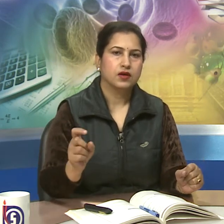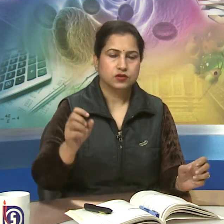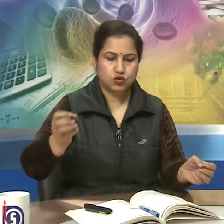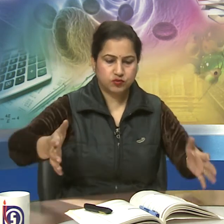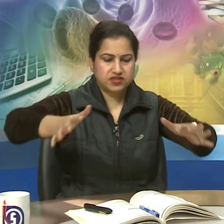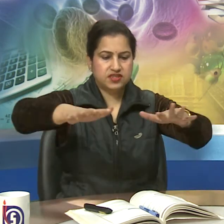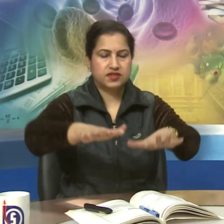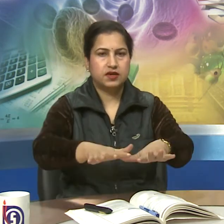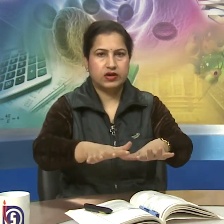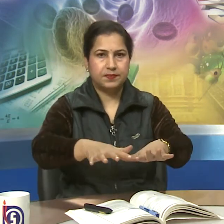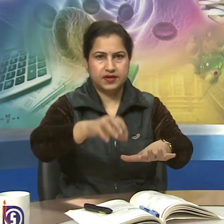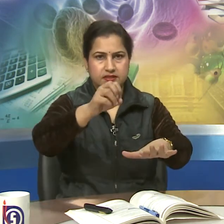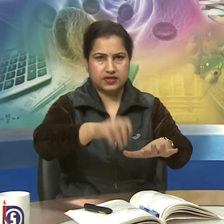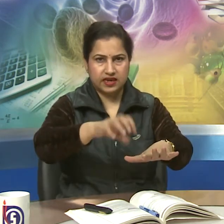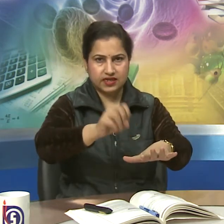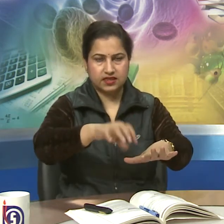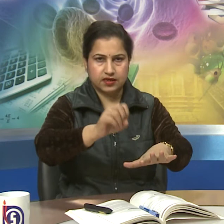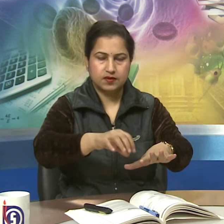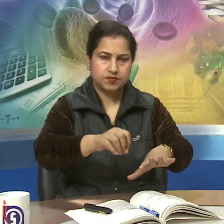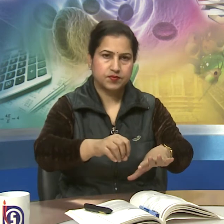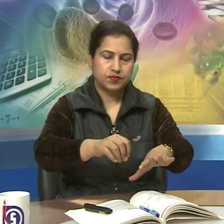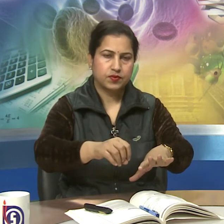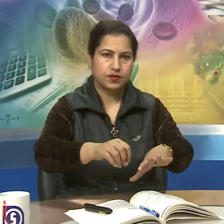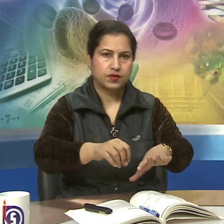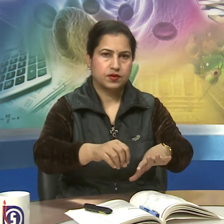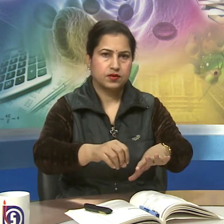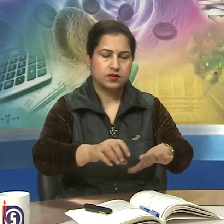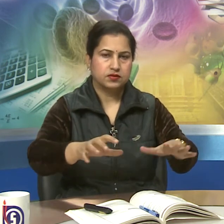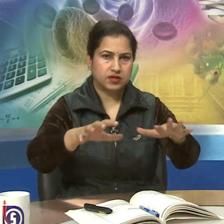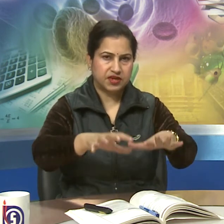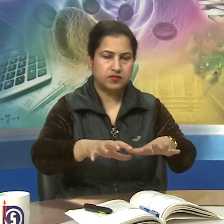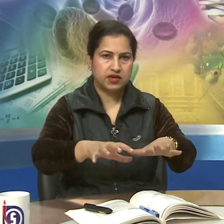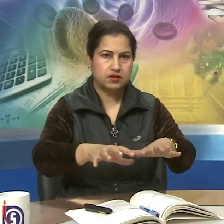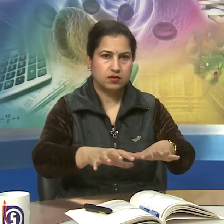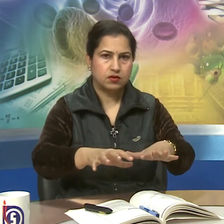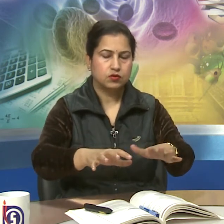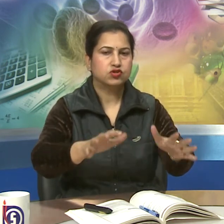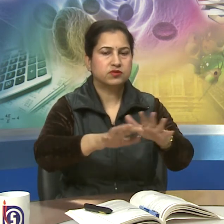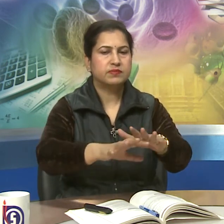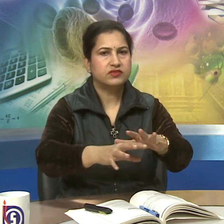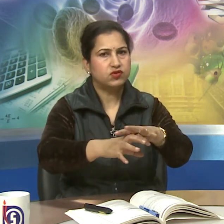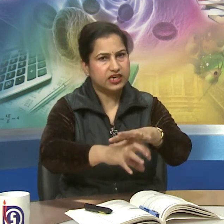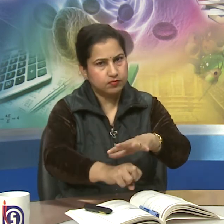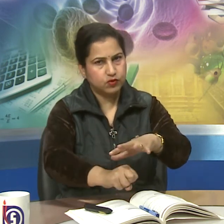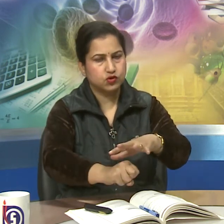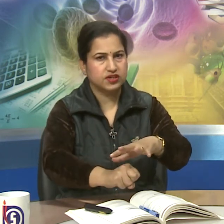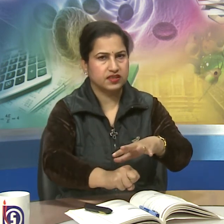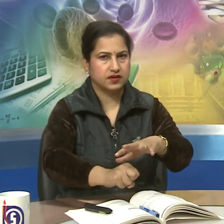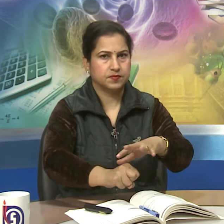है तो जो भी चीज़ें वहां पर डाली जाती हैं जमीन में कुछ समय बाद और डिकंपोज हो जाती हैं